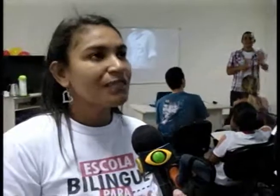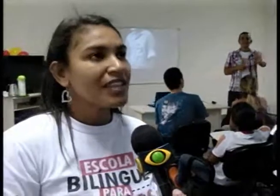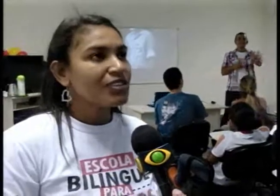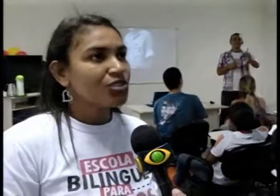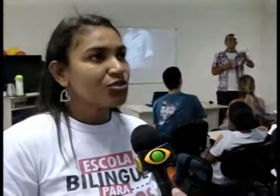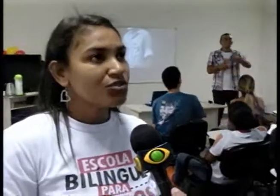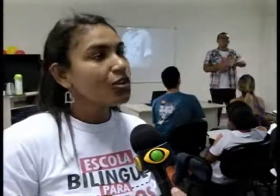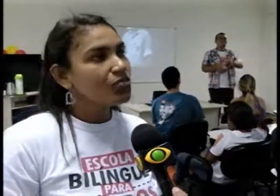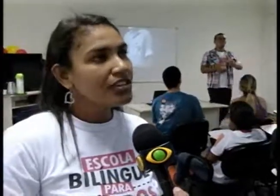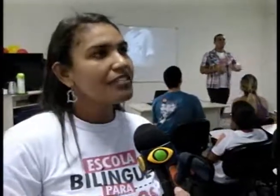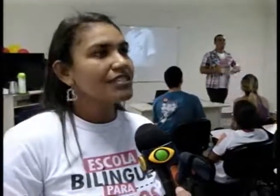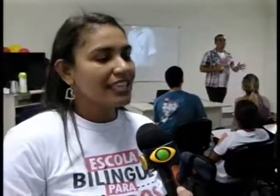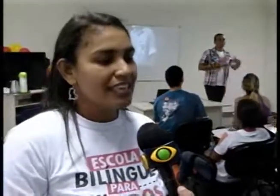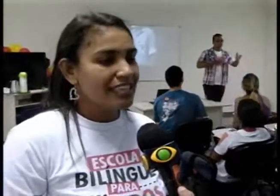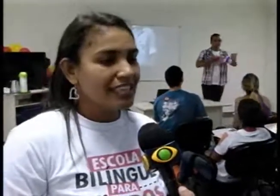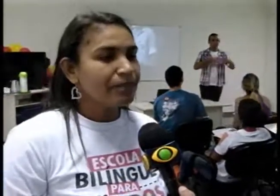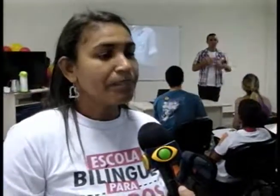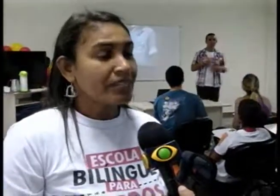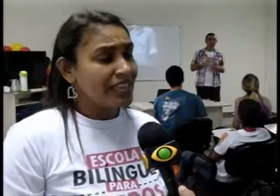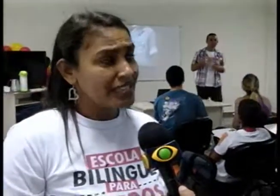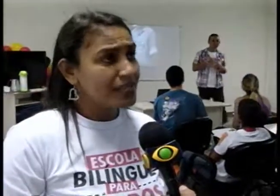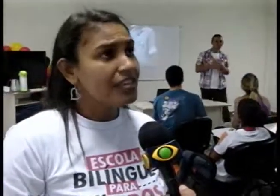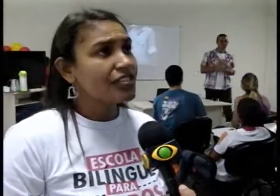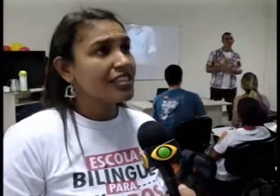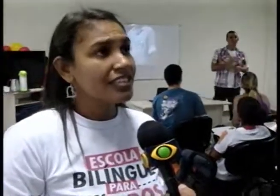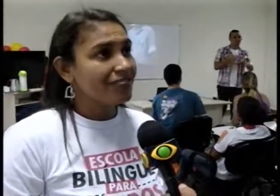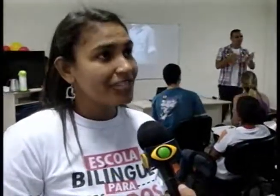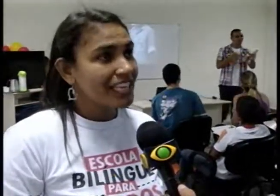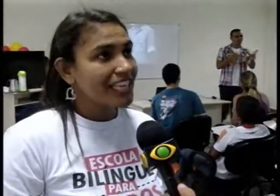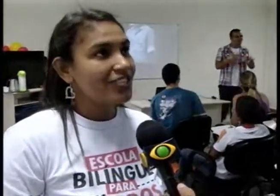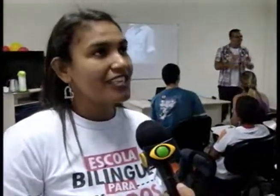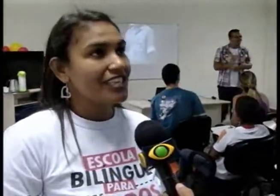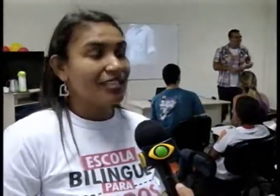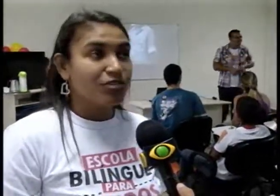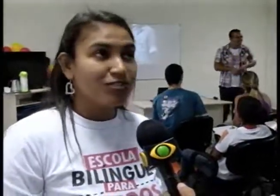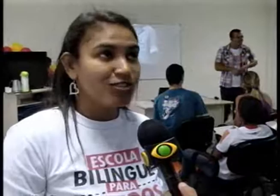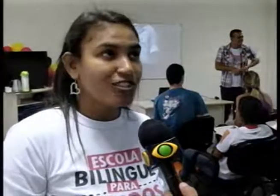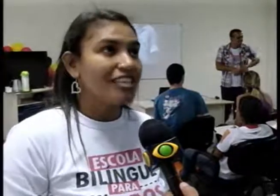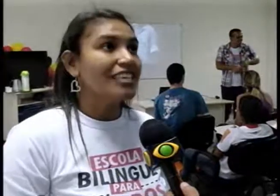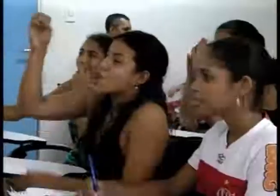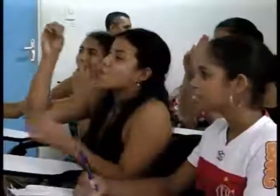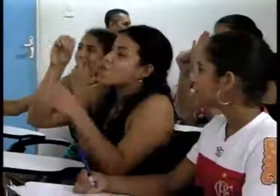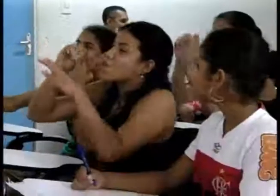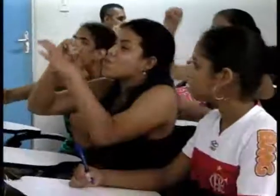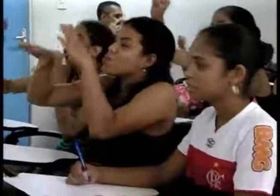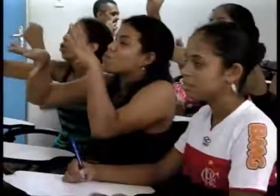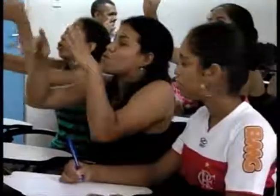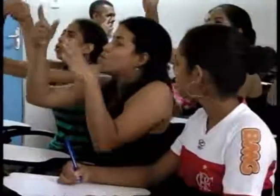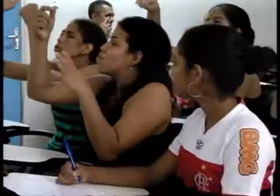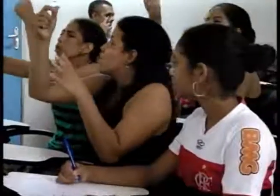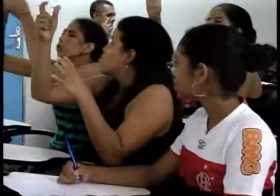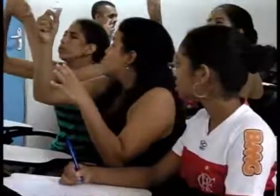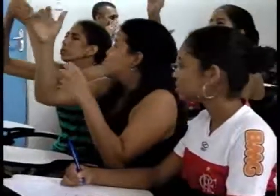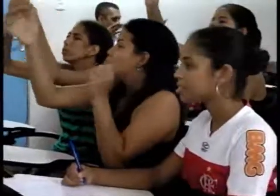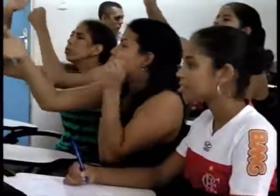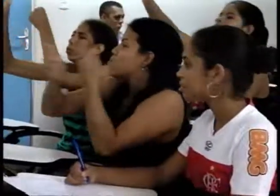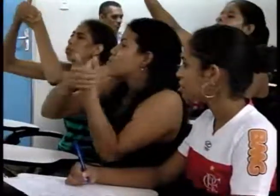a sua estrutura como língua. Ela tem a semântica, ela tem a fonética, ela tem a morfologia. E foi justamente pensando na dificuldade